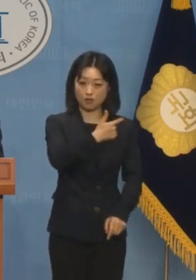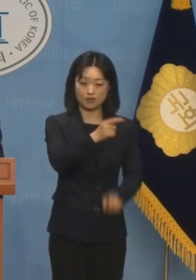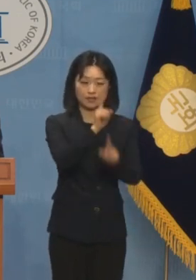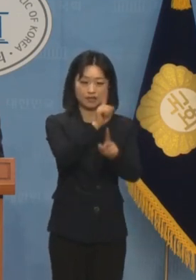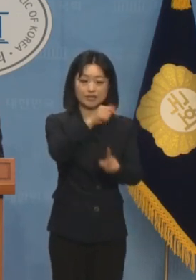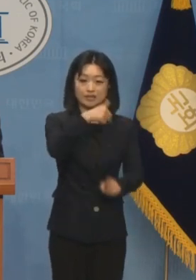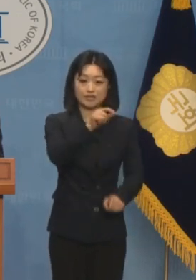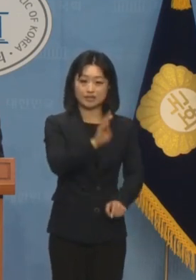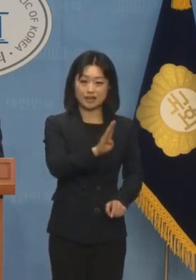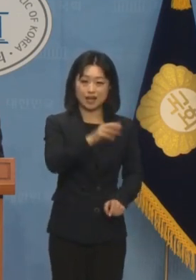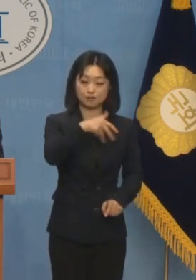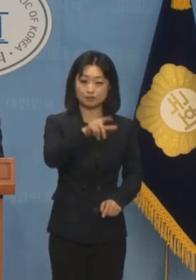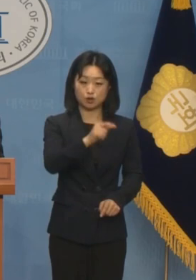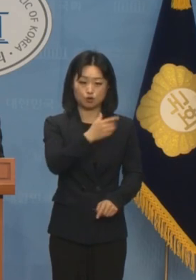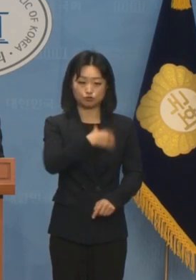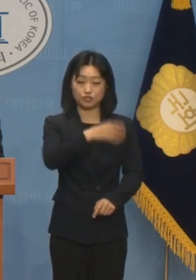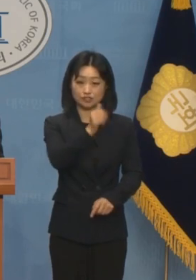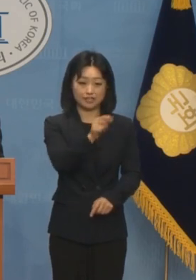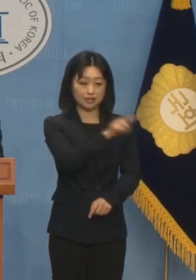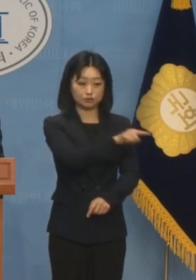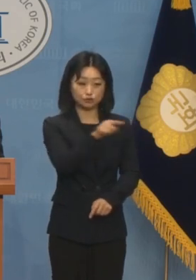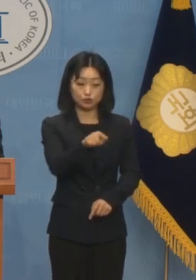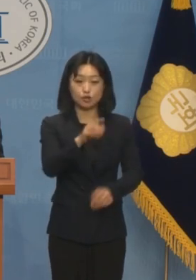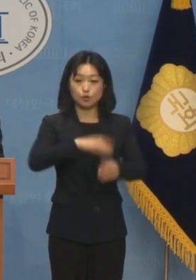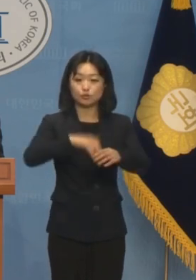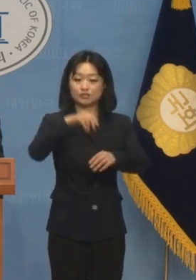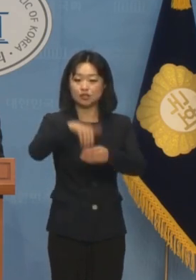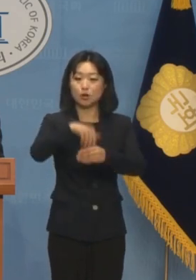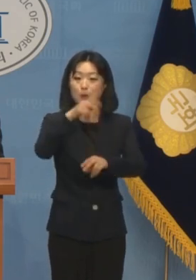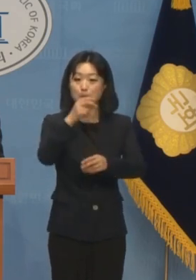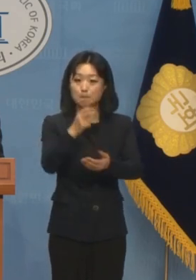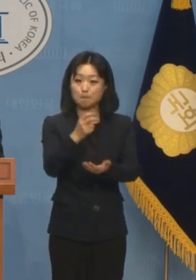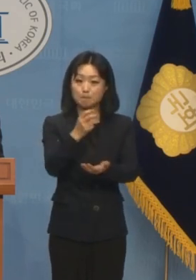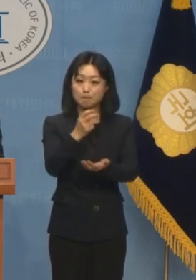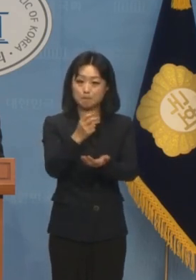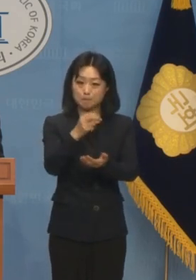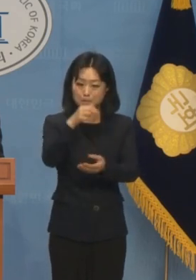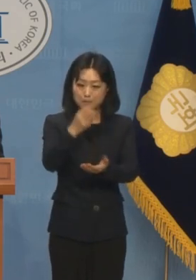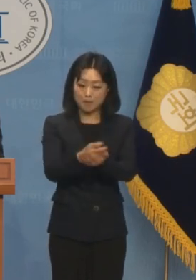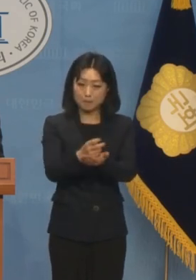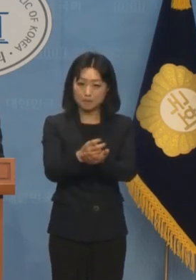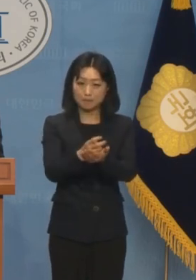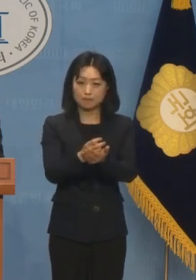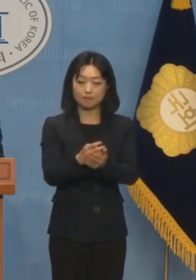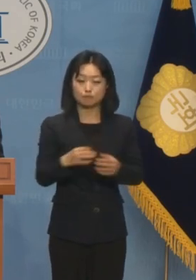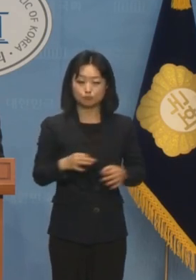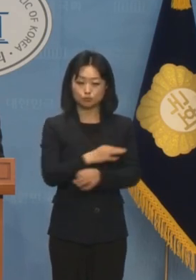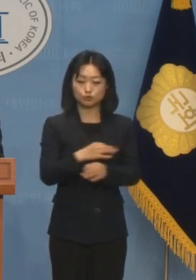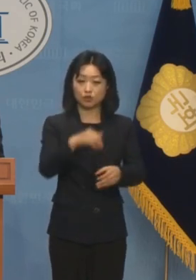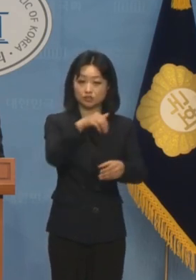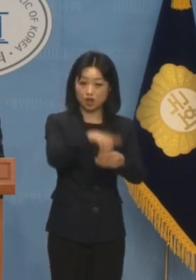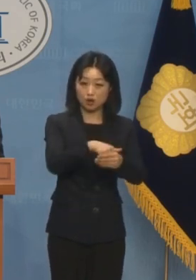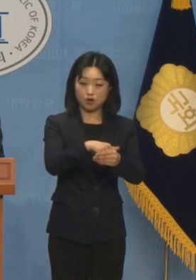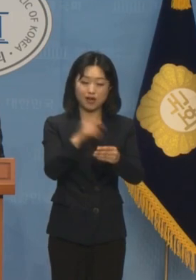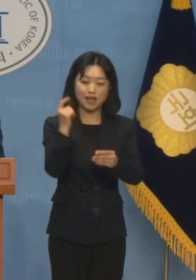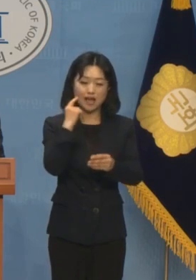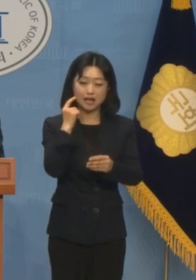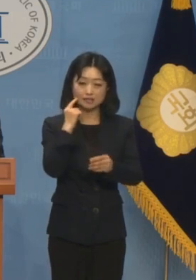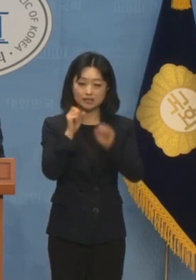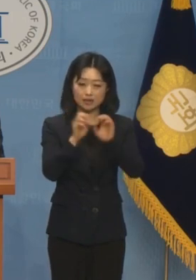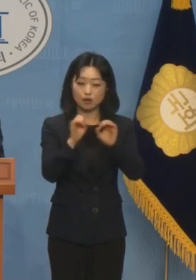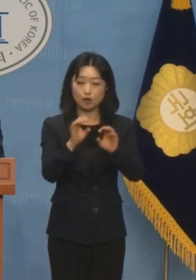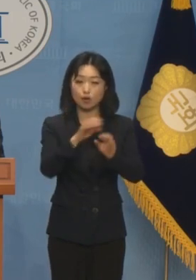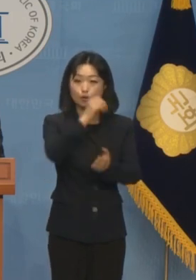이갑준 사하구청장에 대해 공직선거법상 부정선거와 허위사실 유포 혐의로